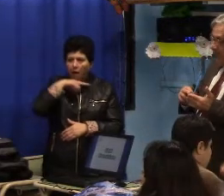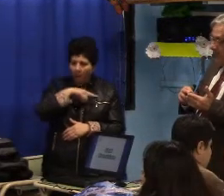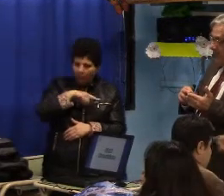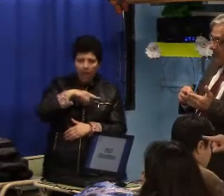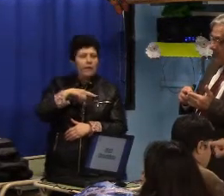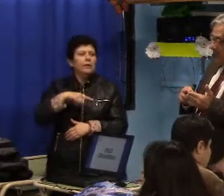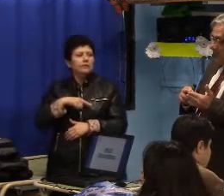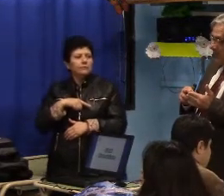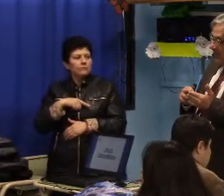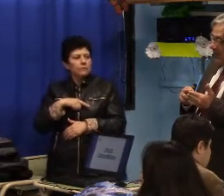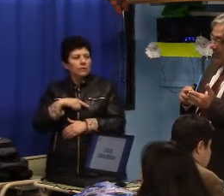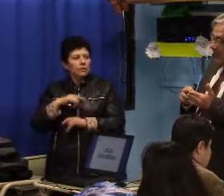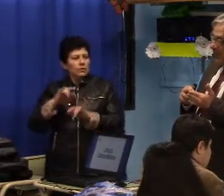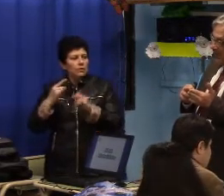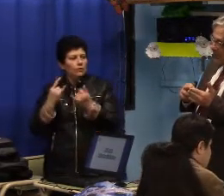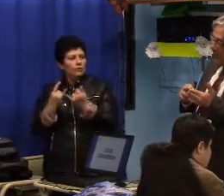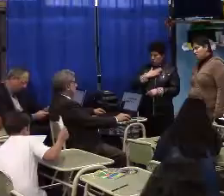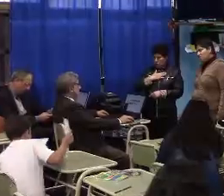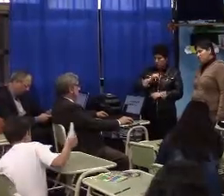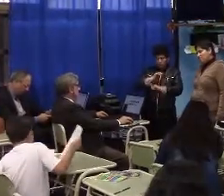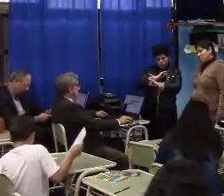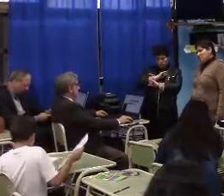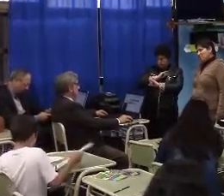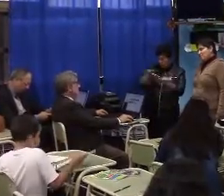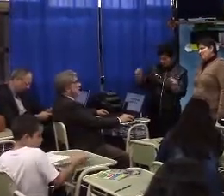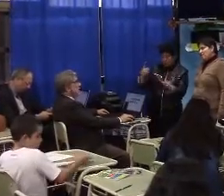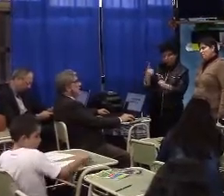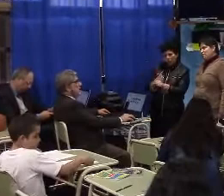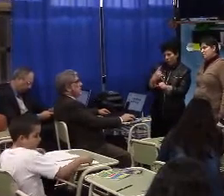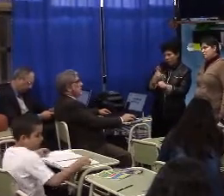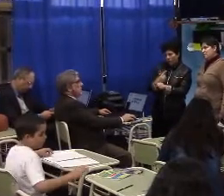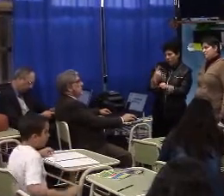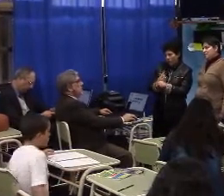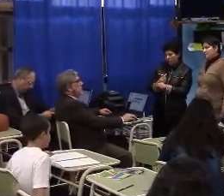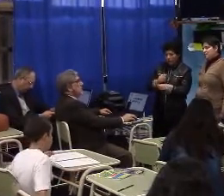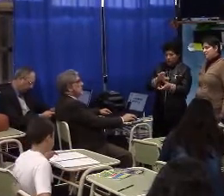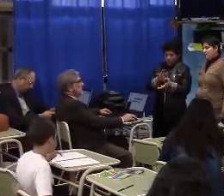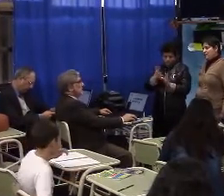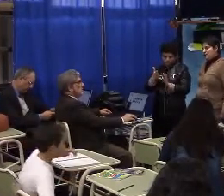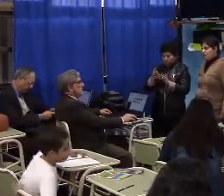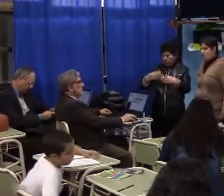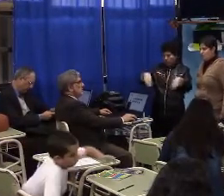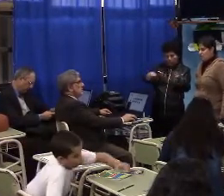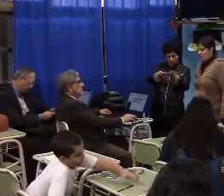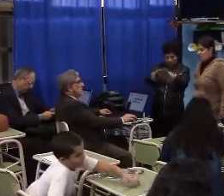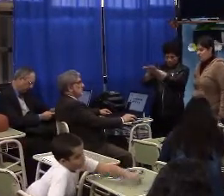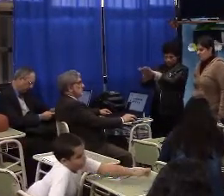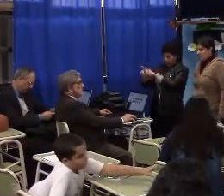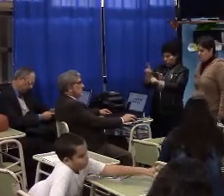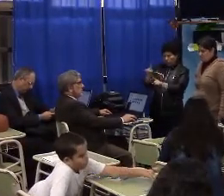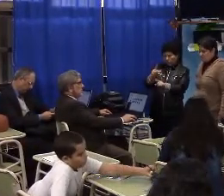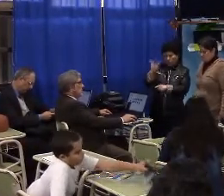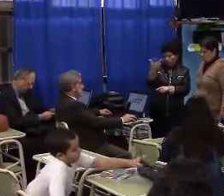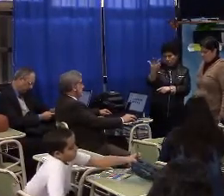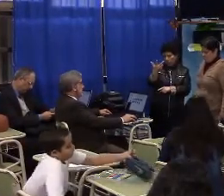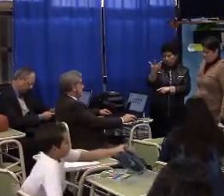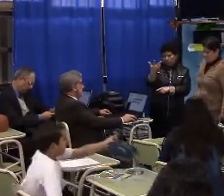Banda. Este, hasta ahora cuatro. De la misma manera a cada uno, al tres.